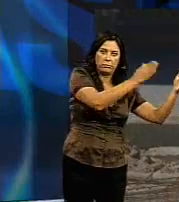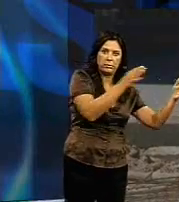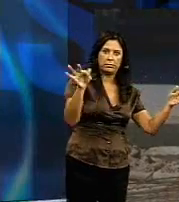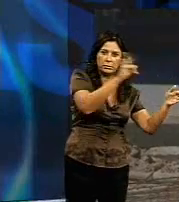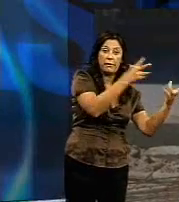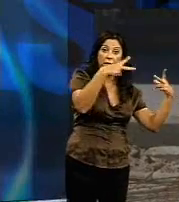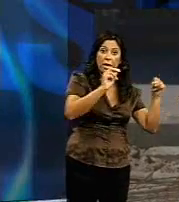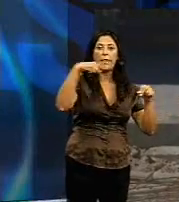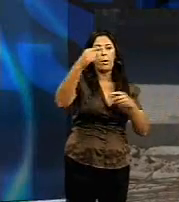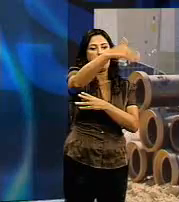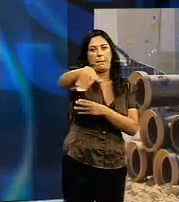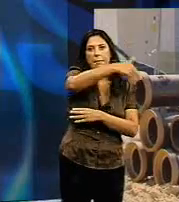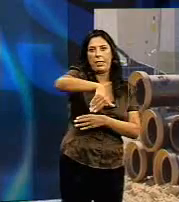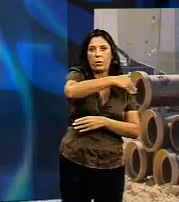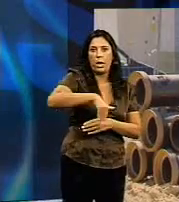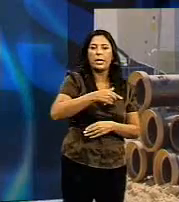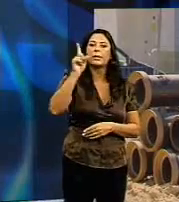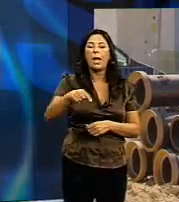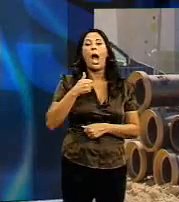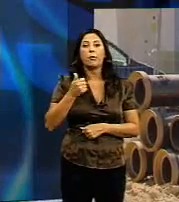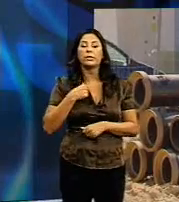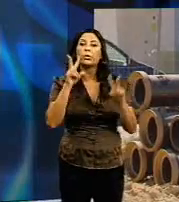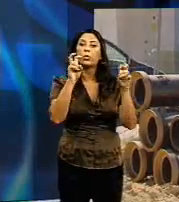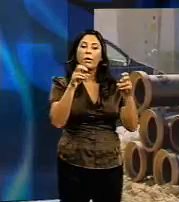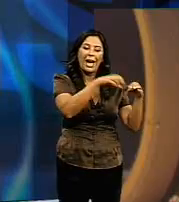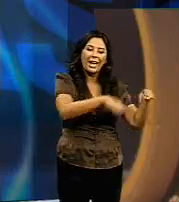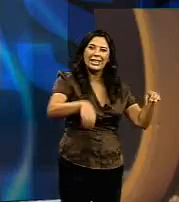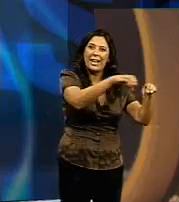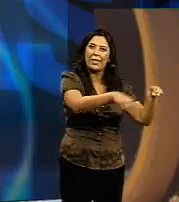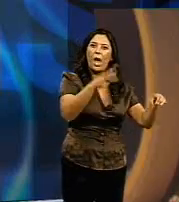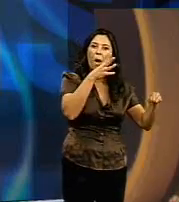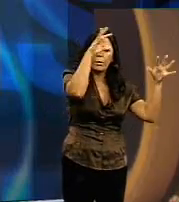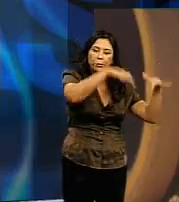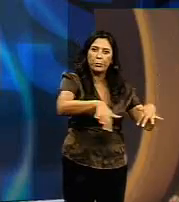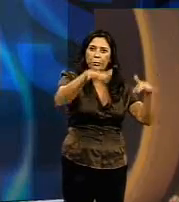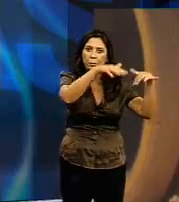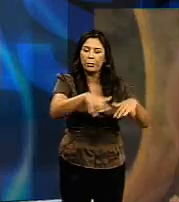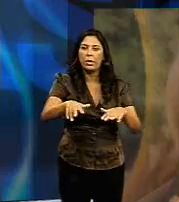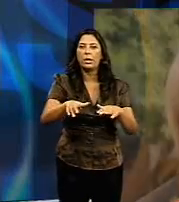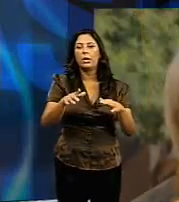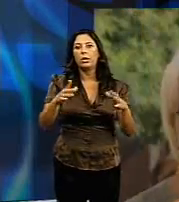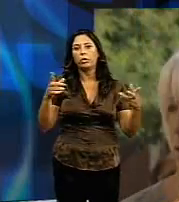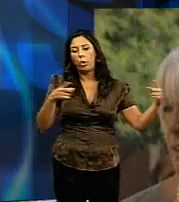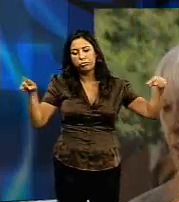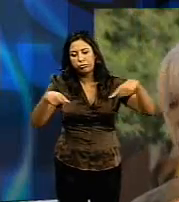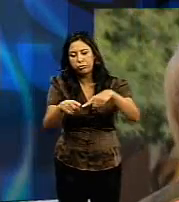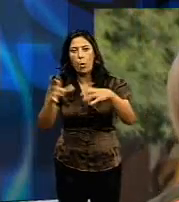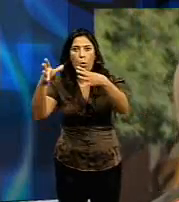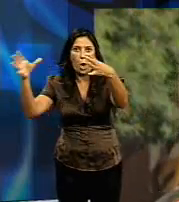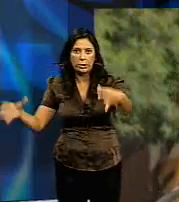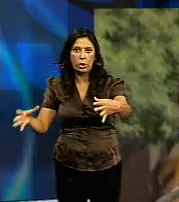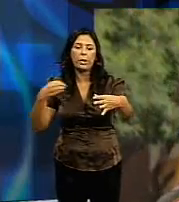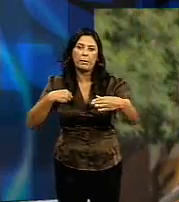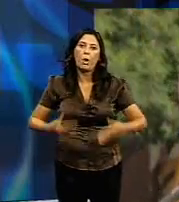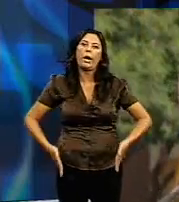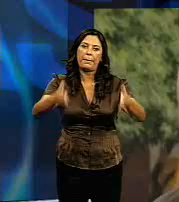las perpendiculares, también aprovechando las nuevas canalizaciones de agua que van a ir a morir a este gran colector que se está poniendo en el